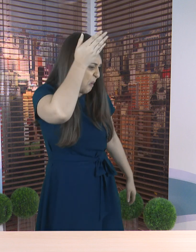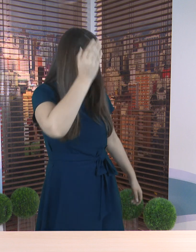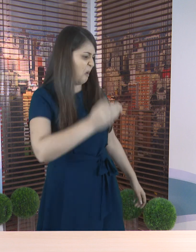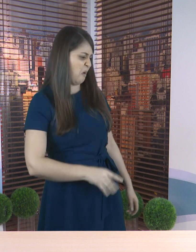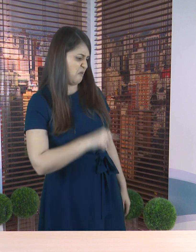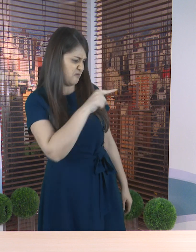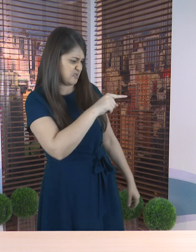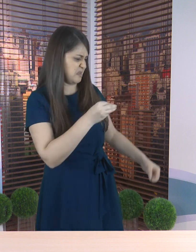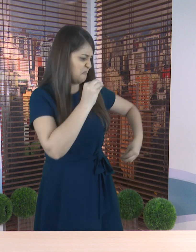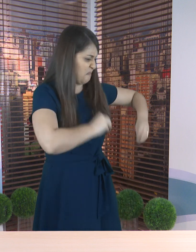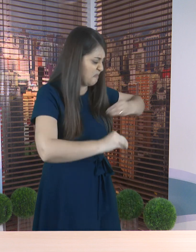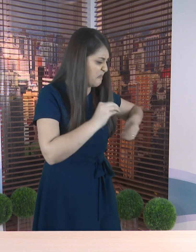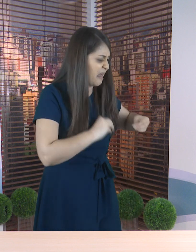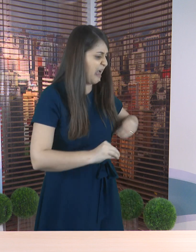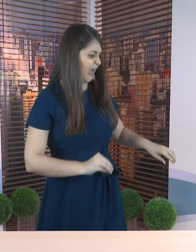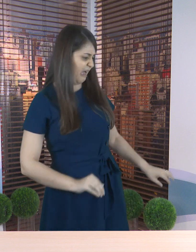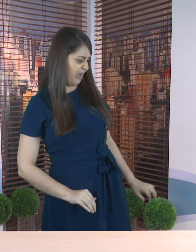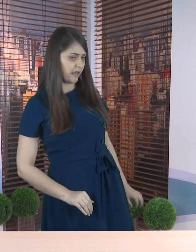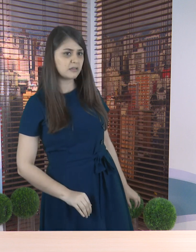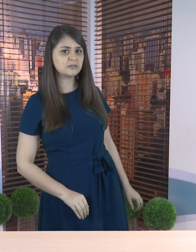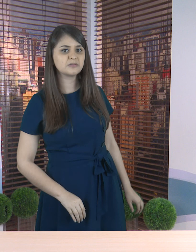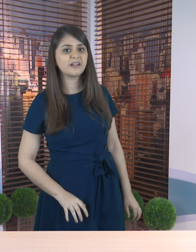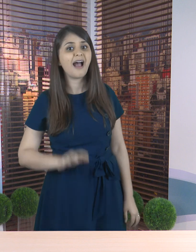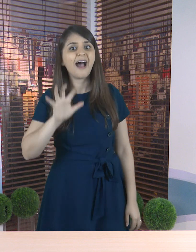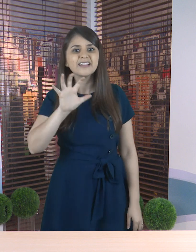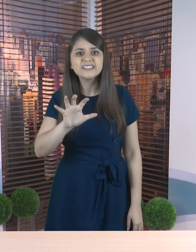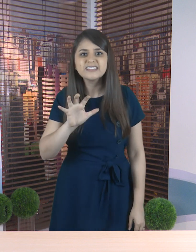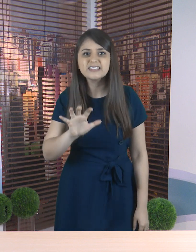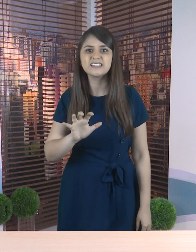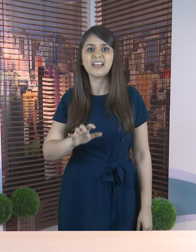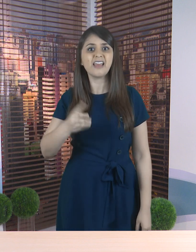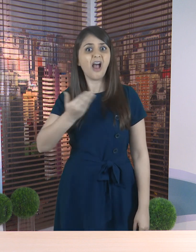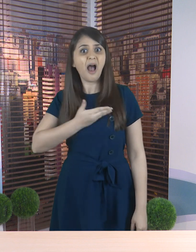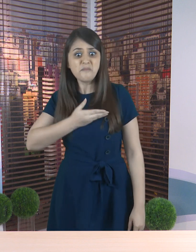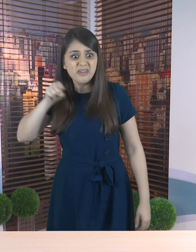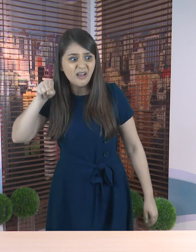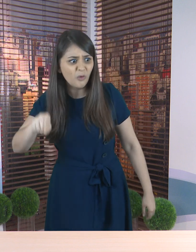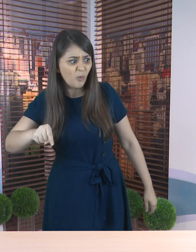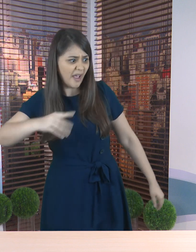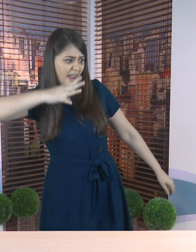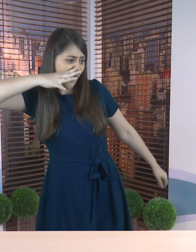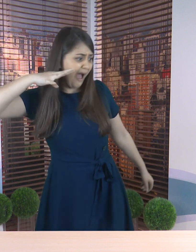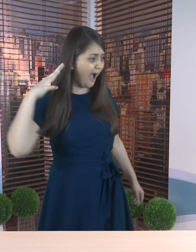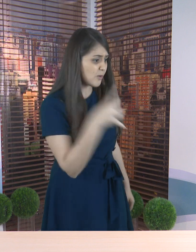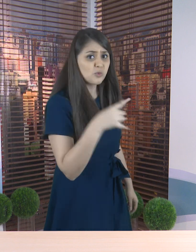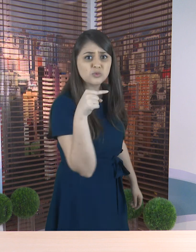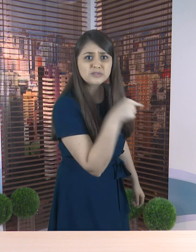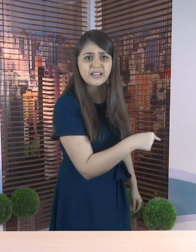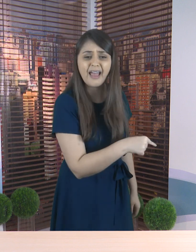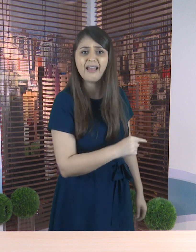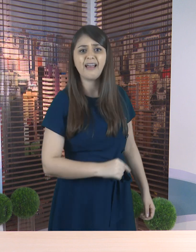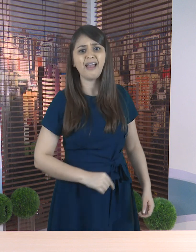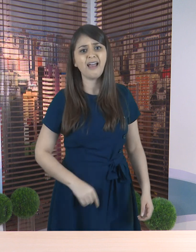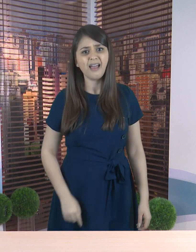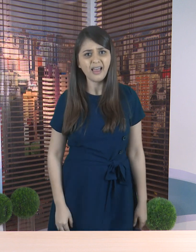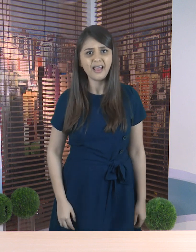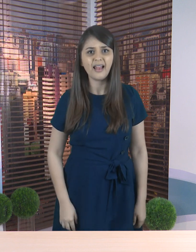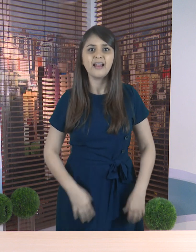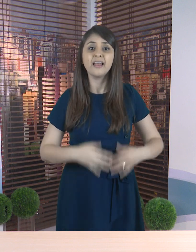penso que isso aumenta ainda mais o sofrimento daquele que sofre. Quantas vezes nós tomamos a